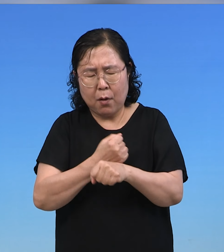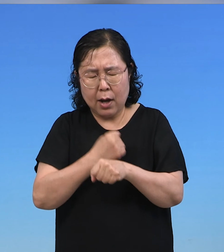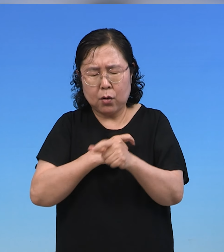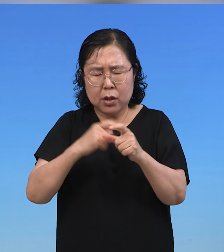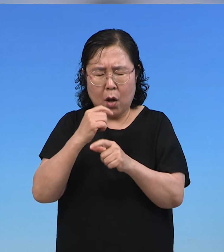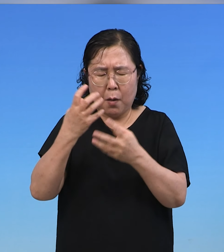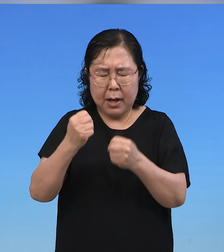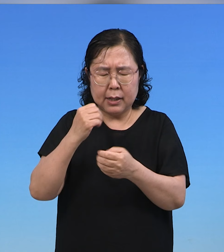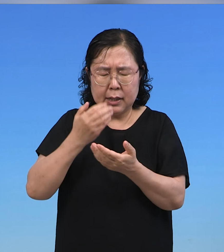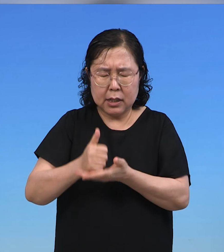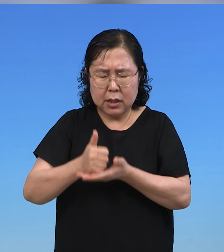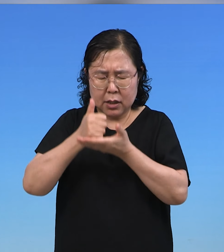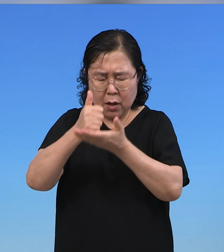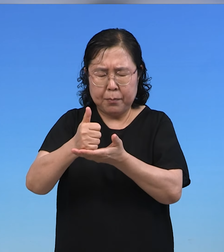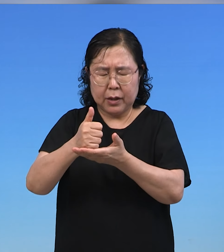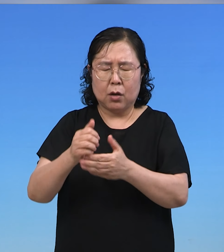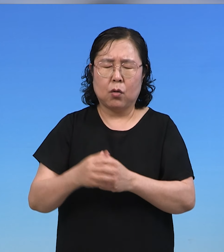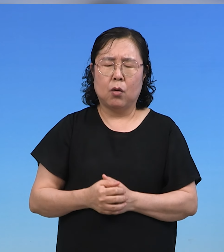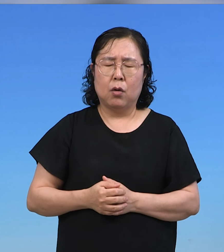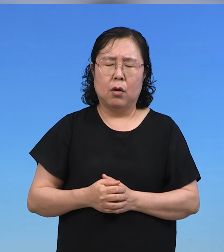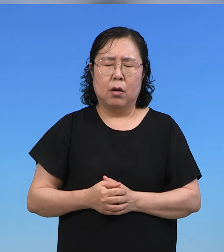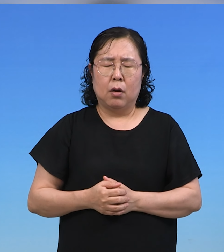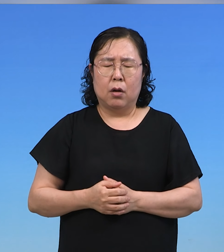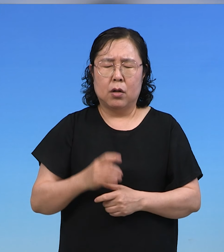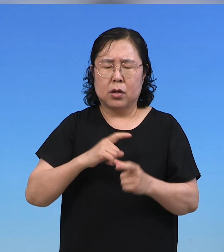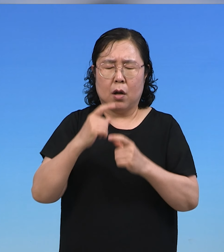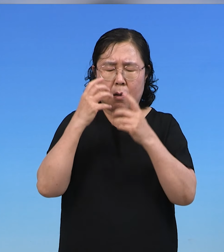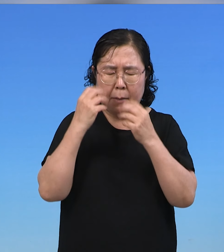많이 섬기면서 더 많이